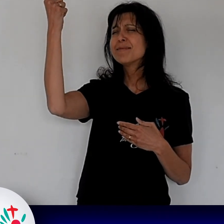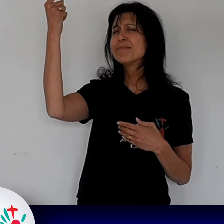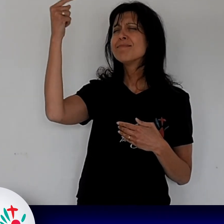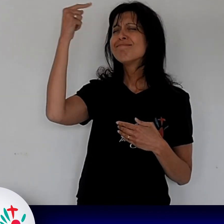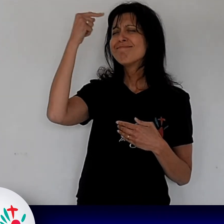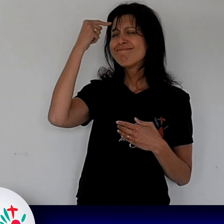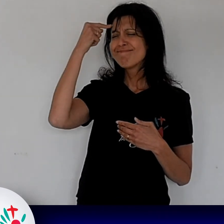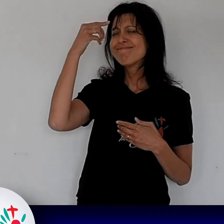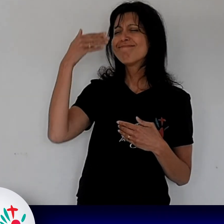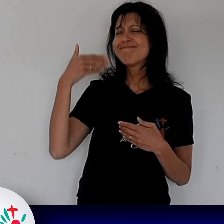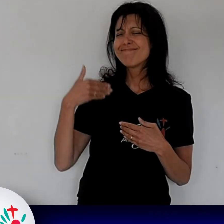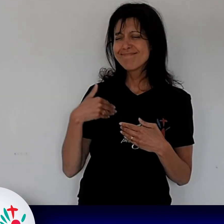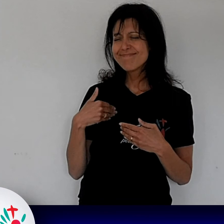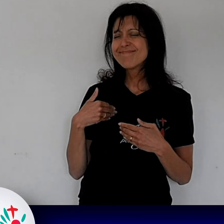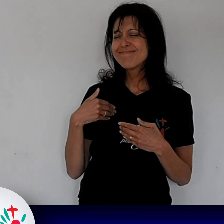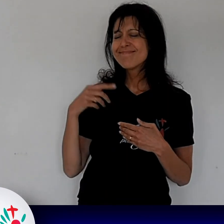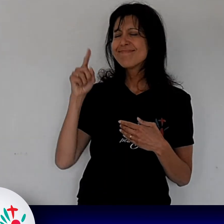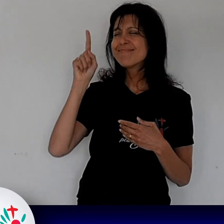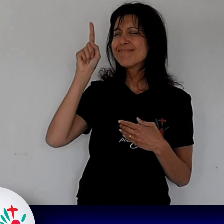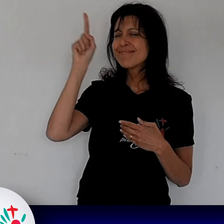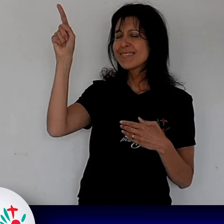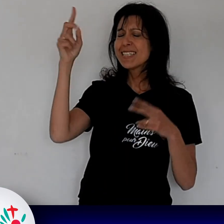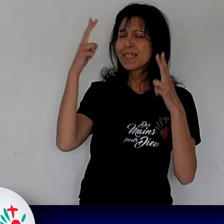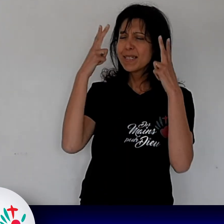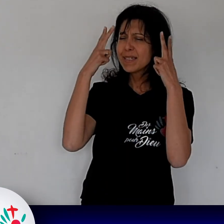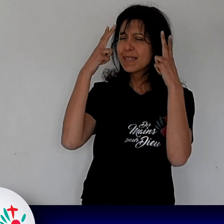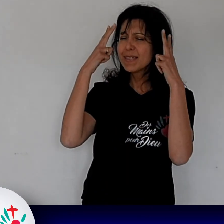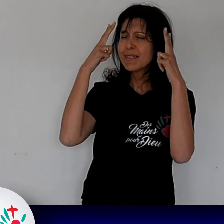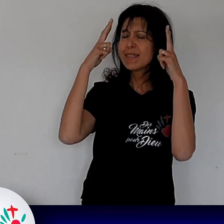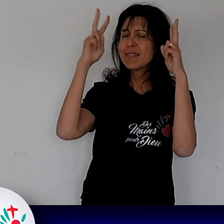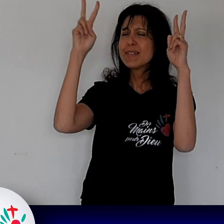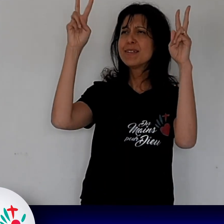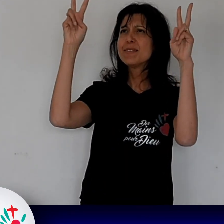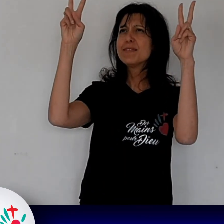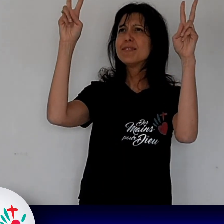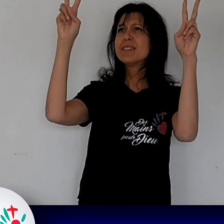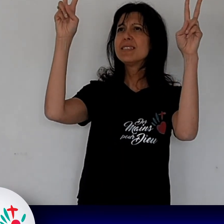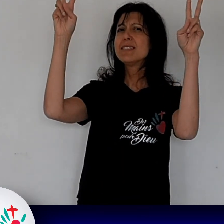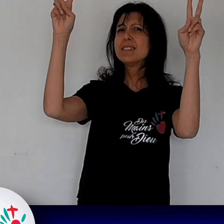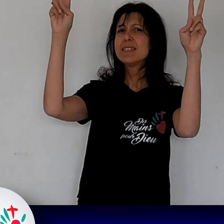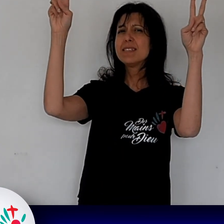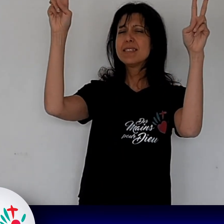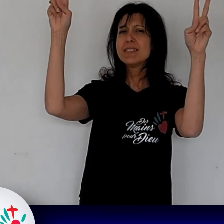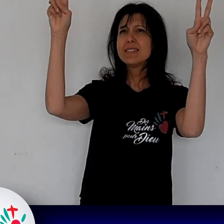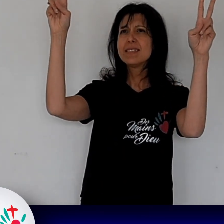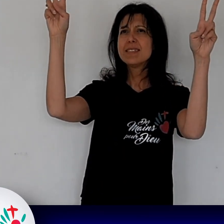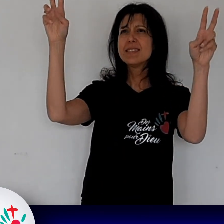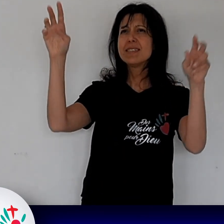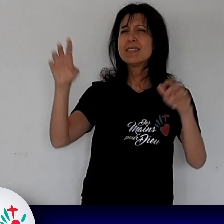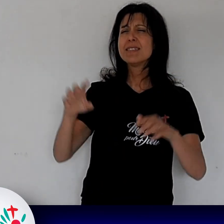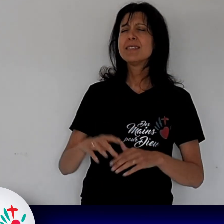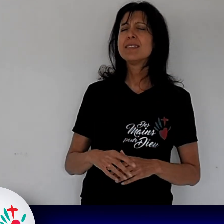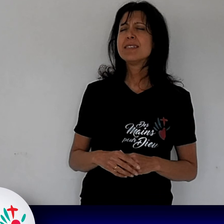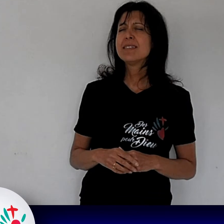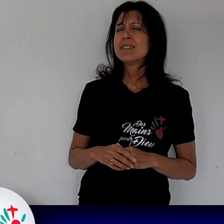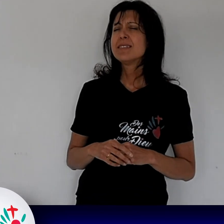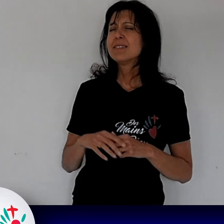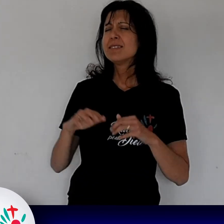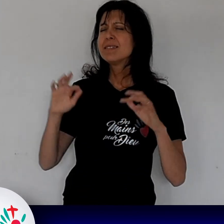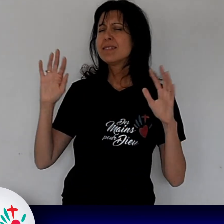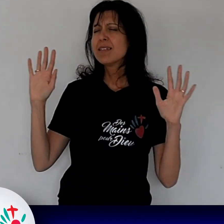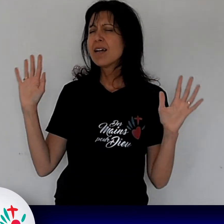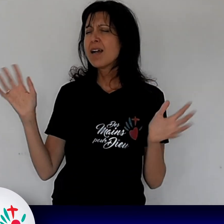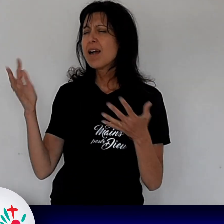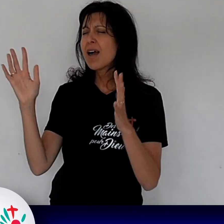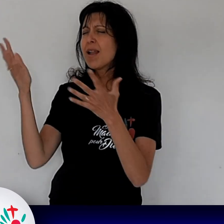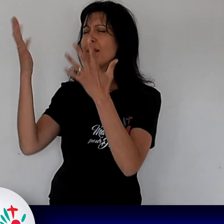l'éternité, je sais qu'il vit. Alléluia, Seigneur.